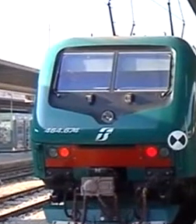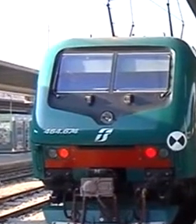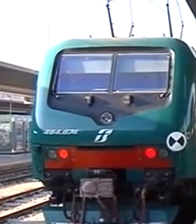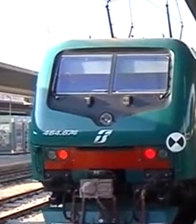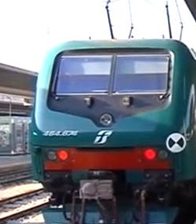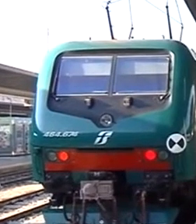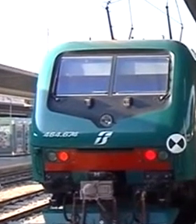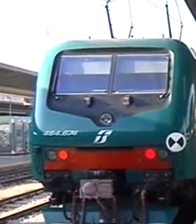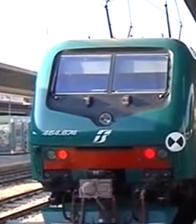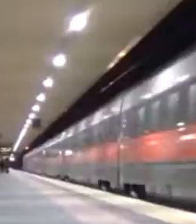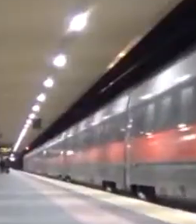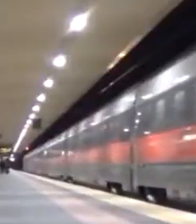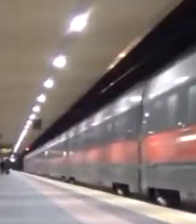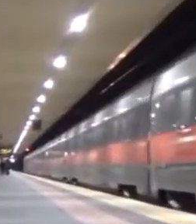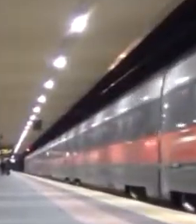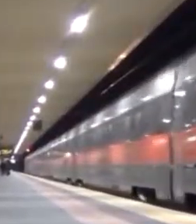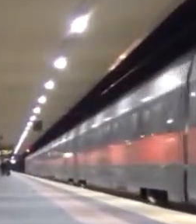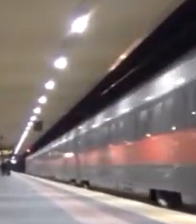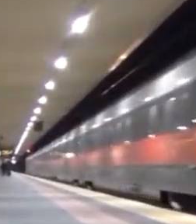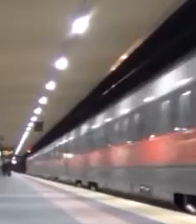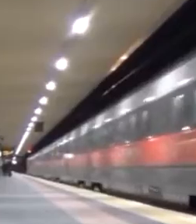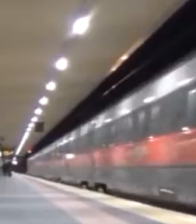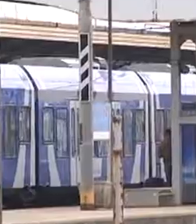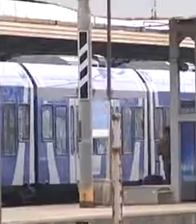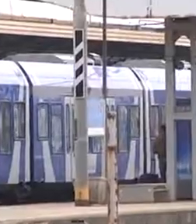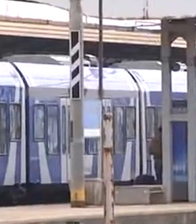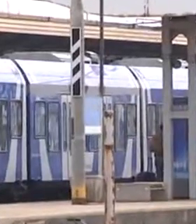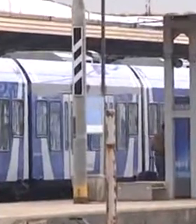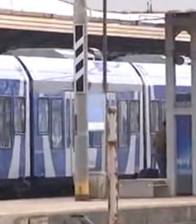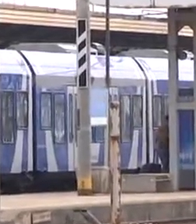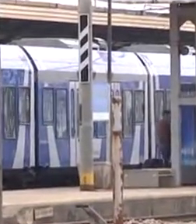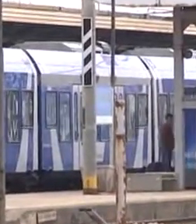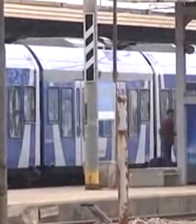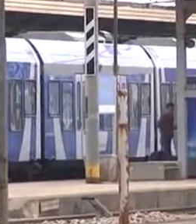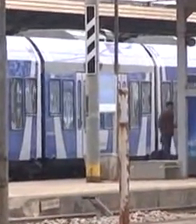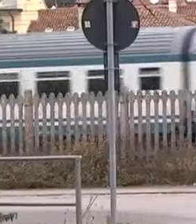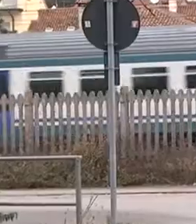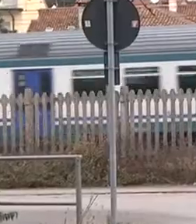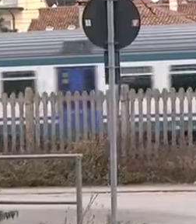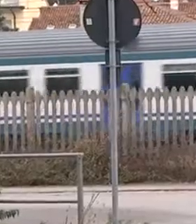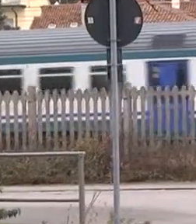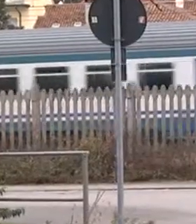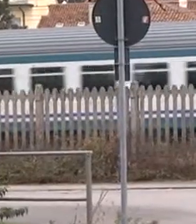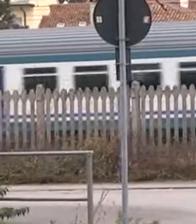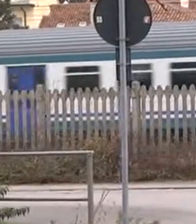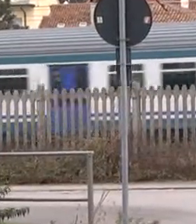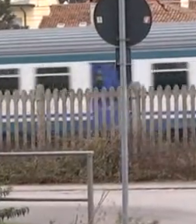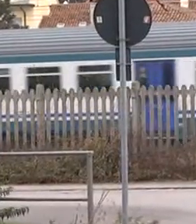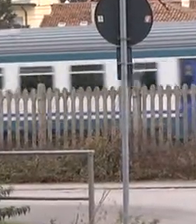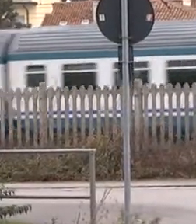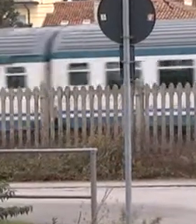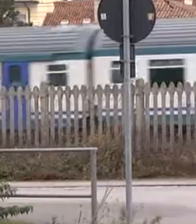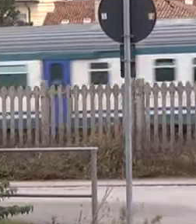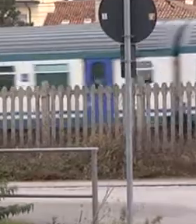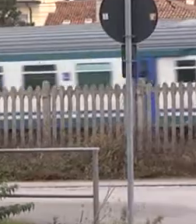riduciamo la capienza dei treni regionali continua zaia non ci sono alternative al trasporto pubblico locale sarà ancor peggio con l'apertura delle scuole